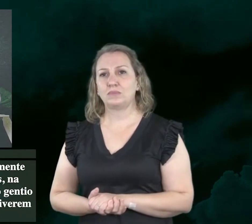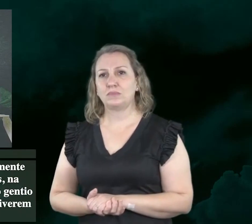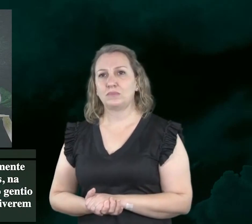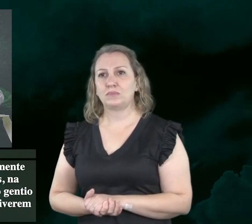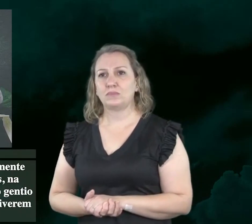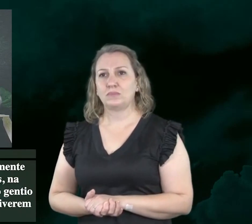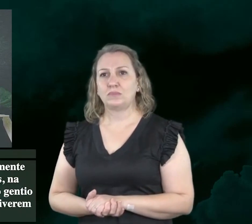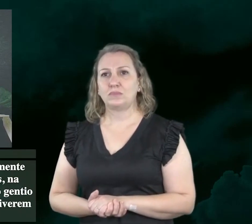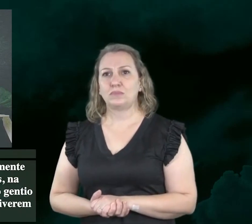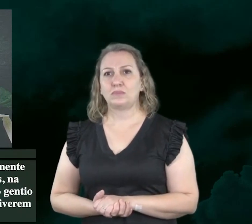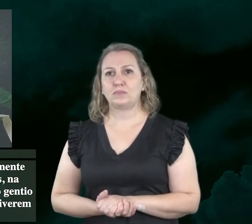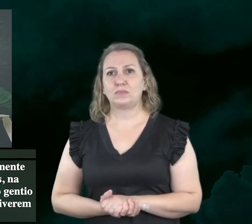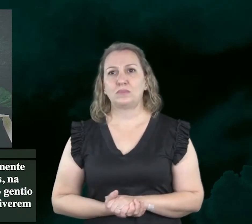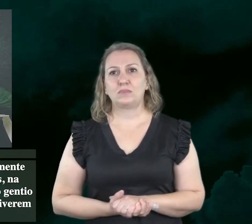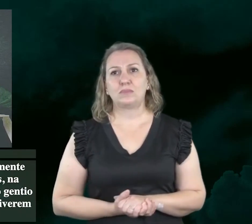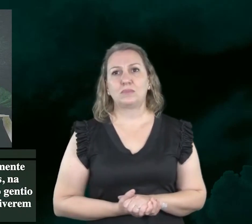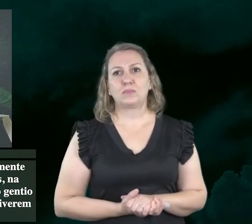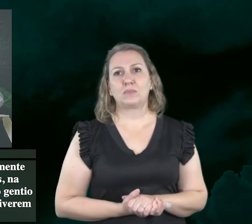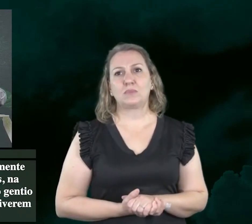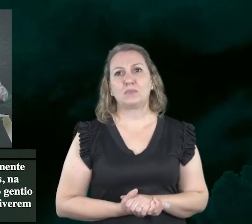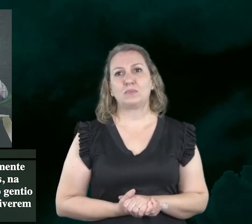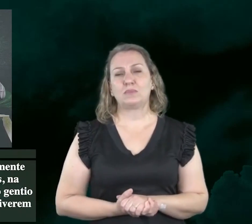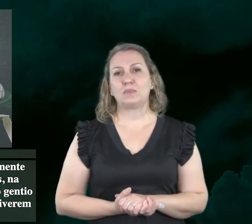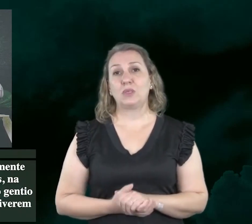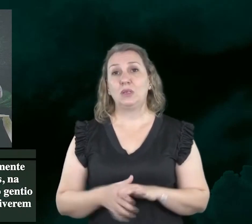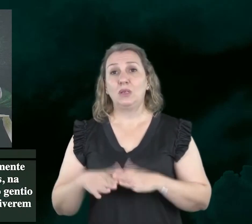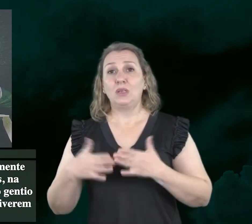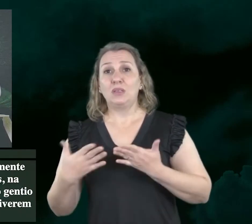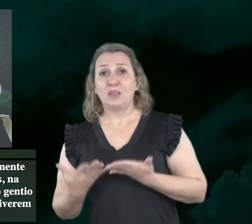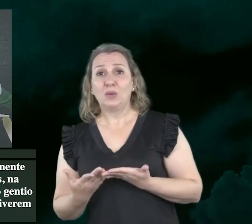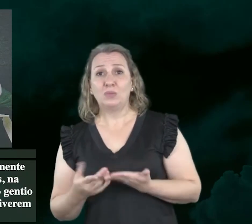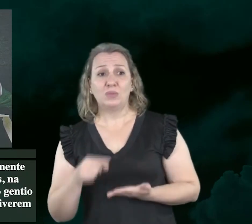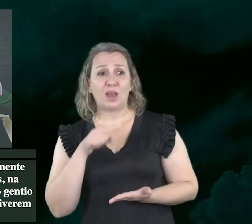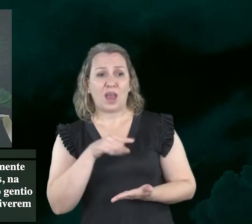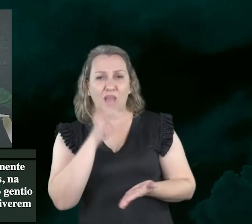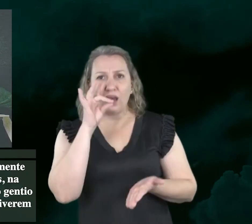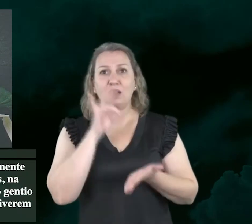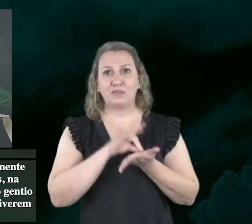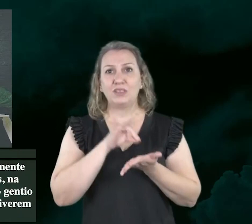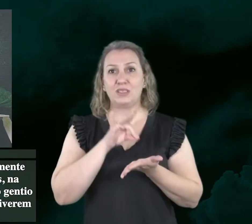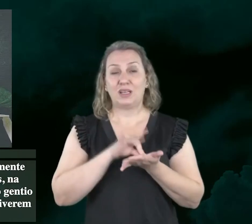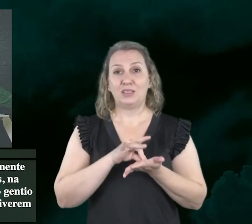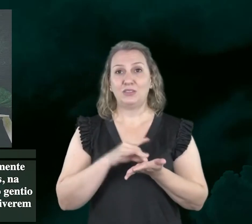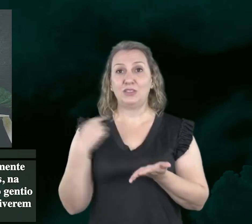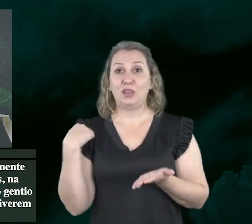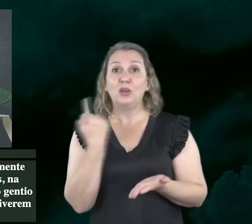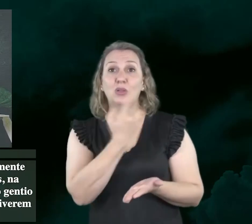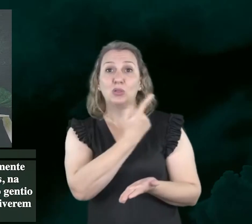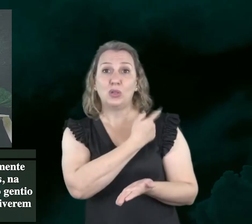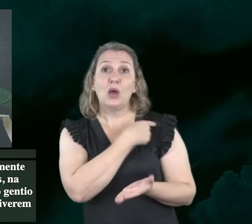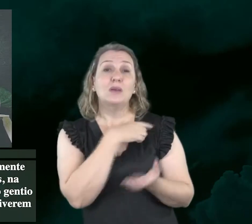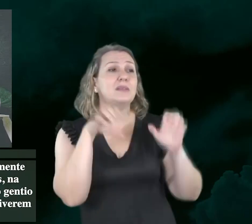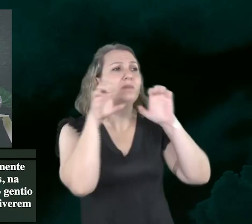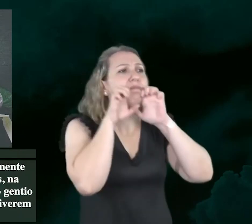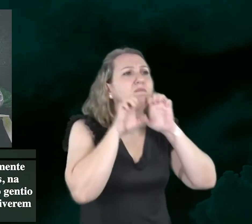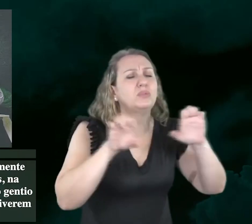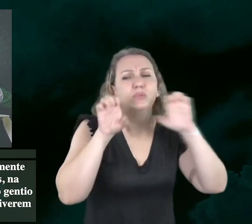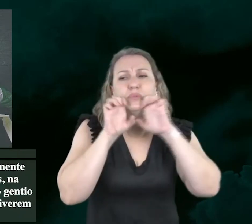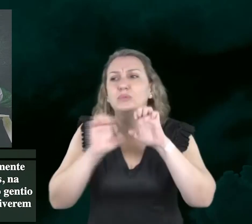viverem como judeus? Quer dizer, então essa verdade que nós pregamos